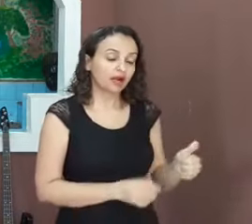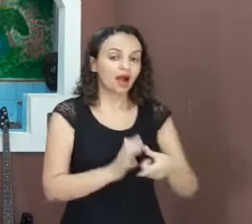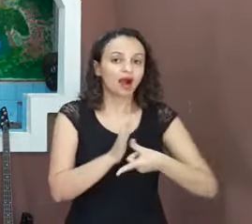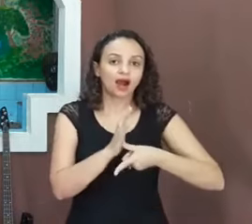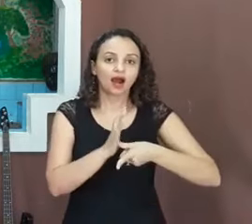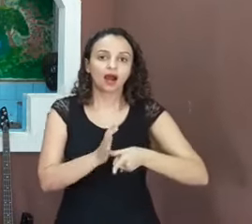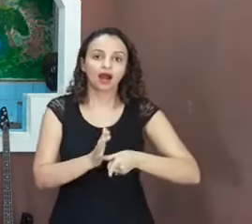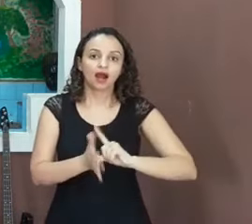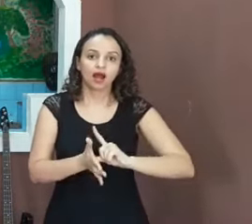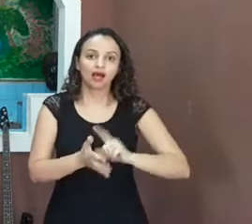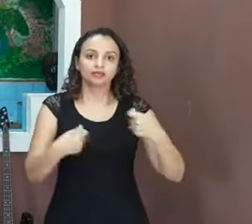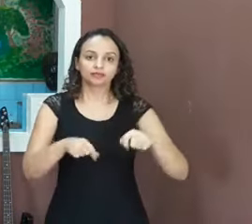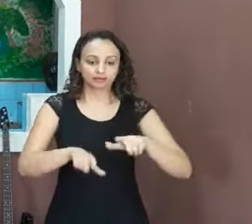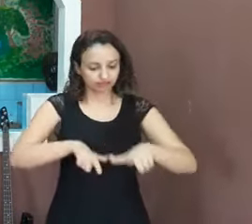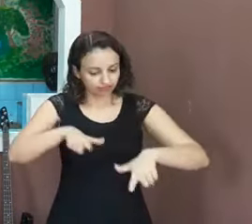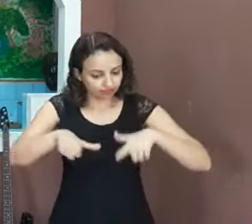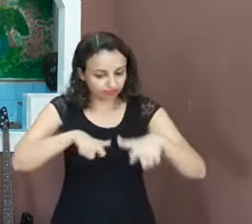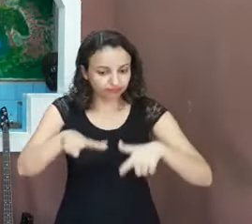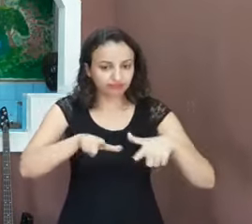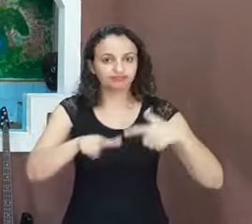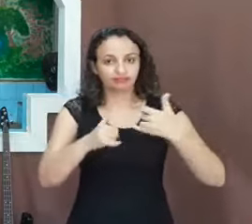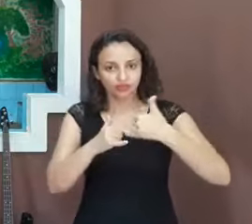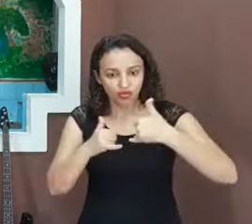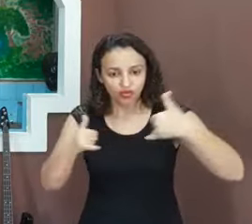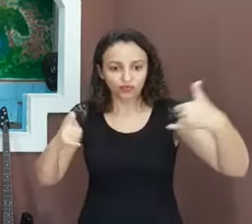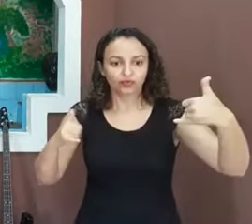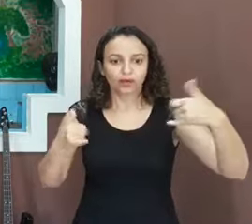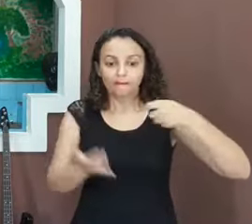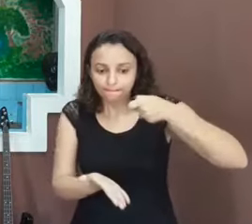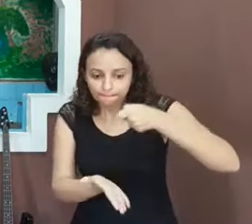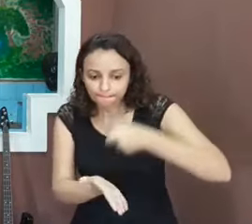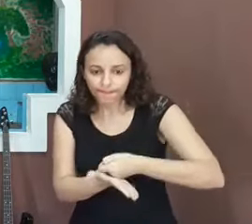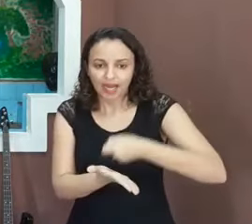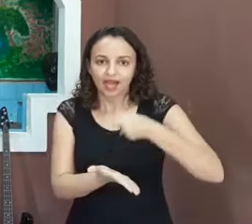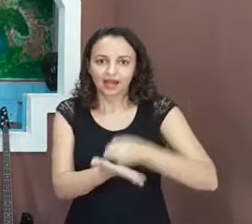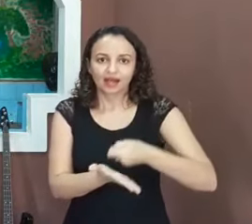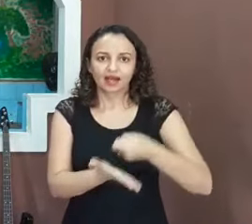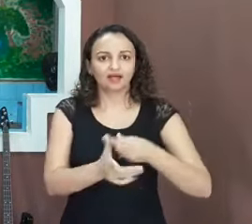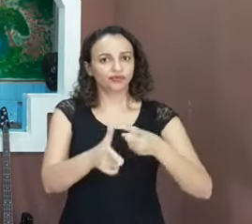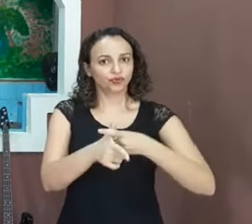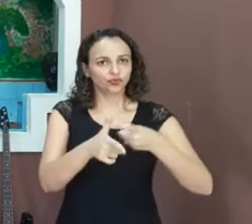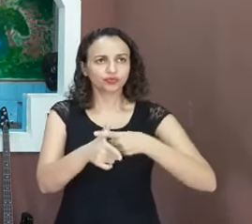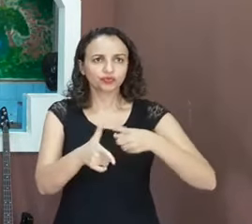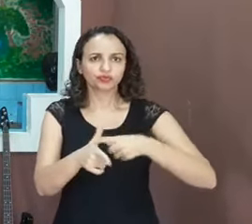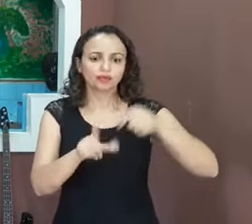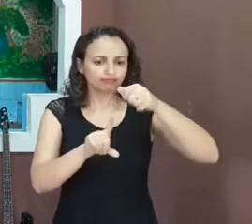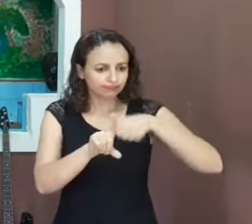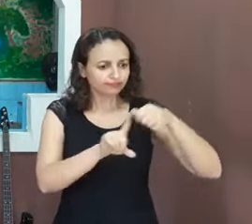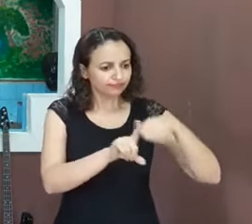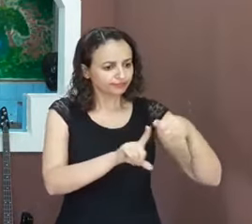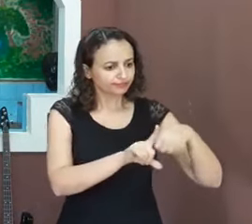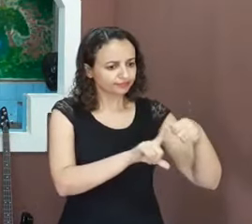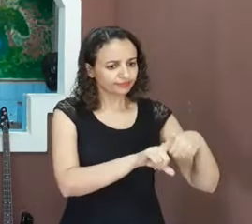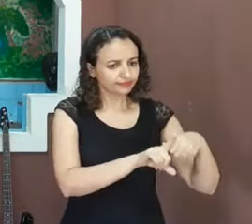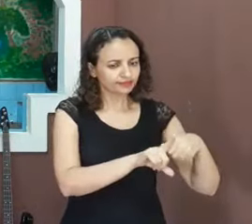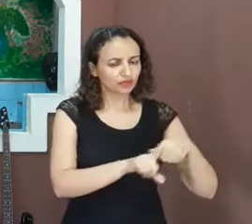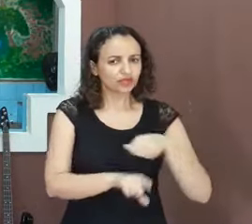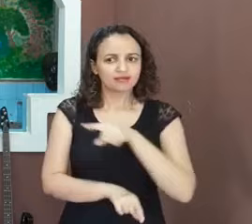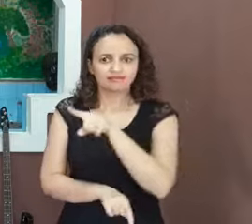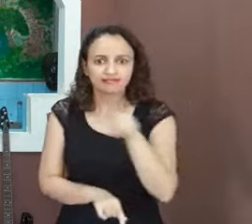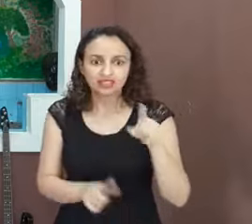quê? Trabalho para quê? Pagar a conta todo mês. Deixe 2 ou 3 contas